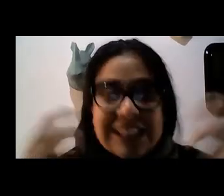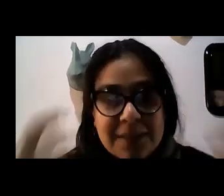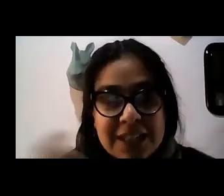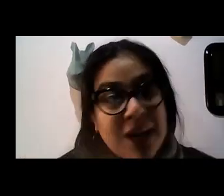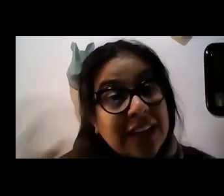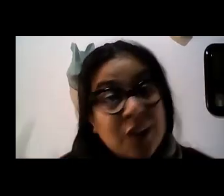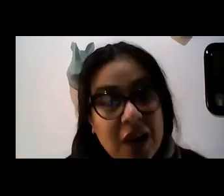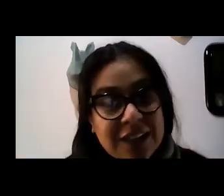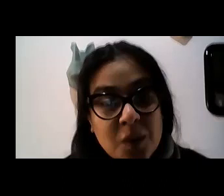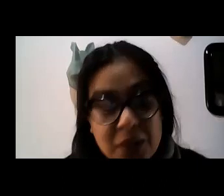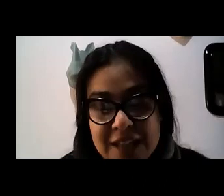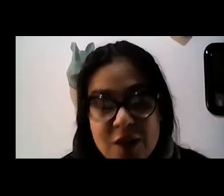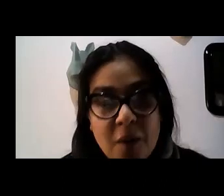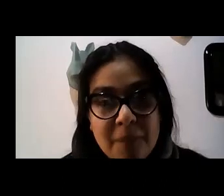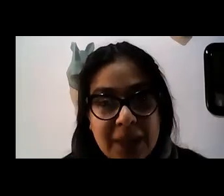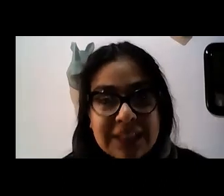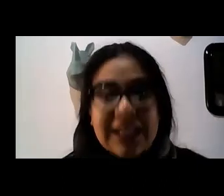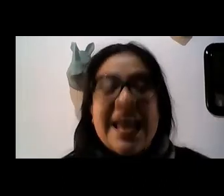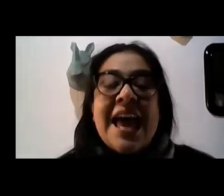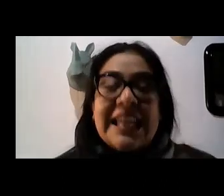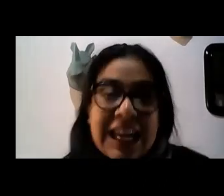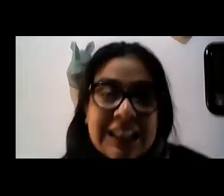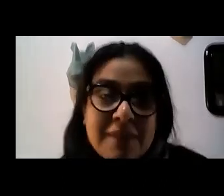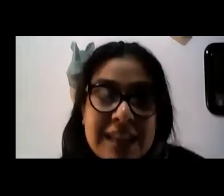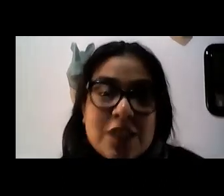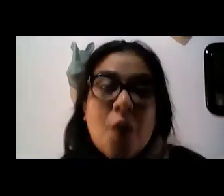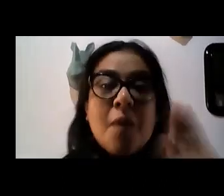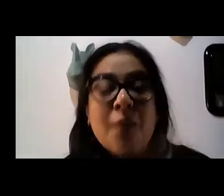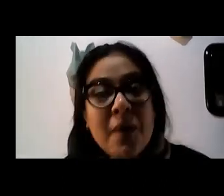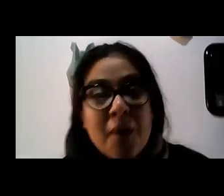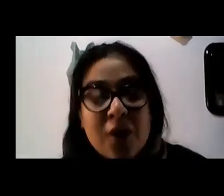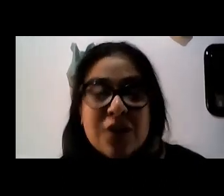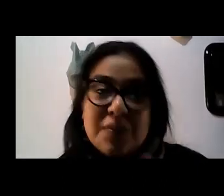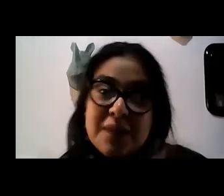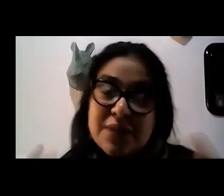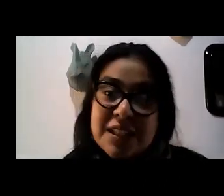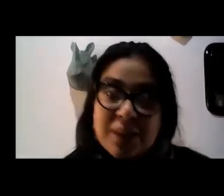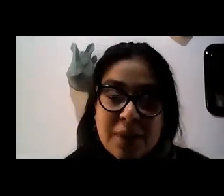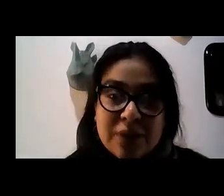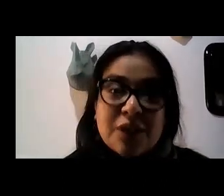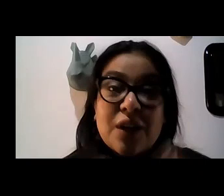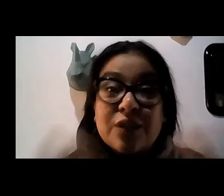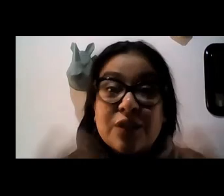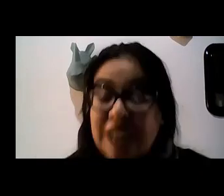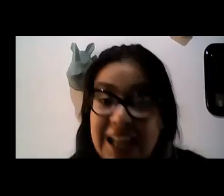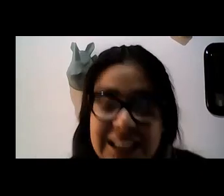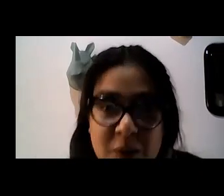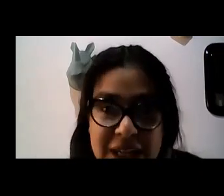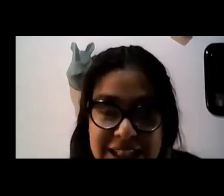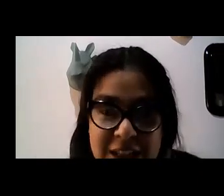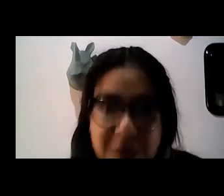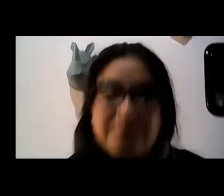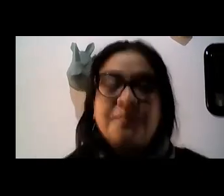las herramientas para que todas las comunidades lo comprendan. Y ahí también es como poco a poco nos venimos haciendo preguntas sobre nuestros canales